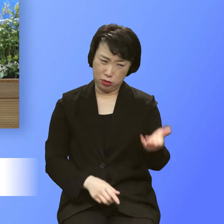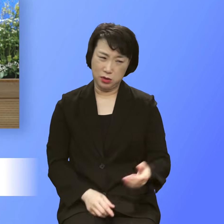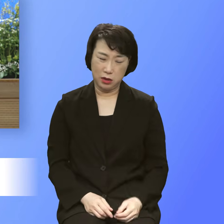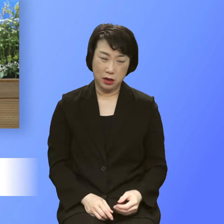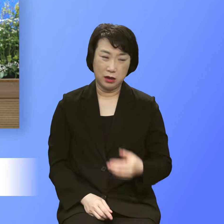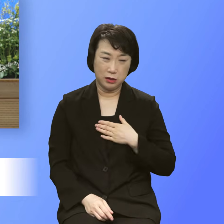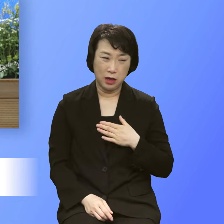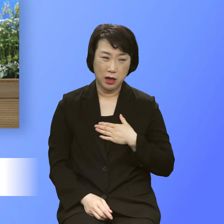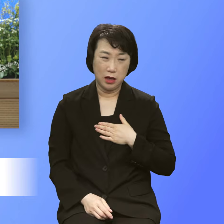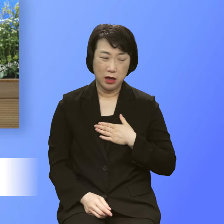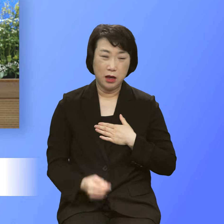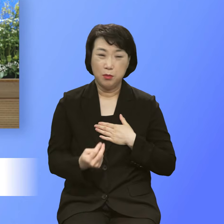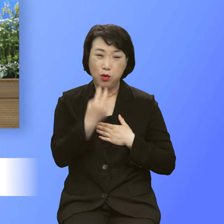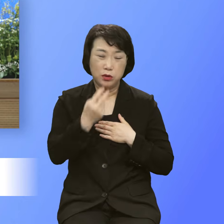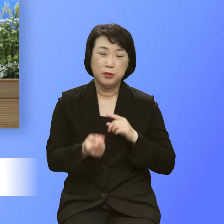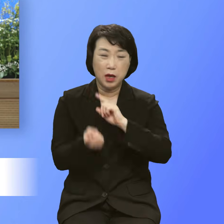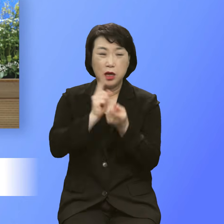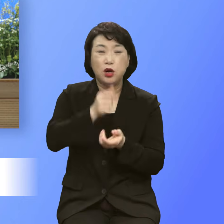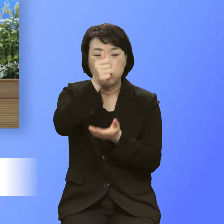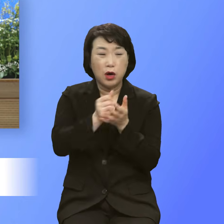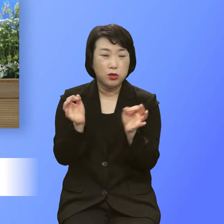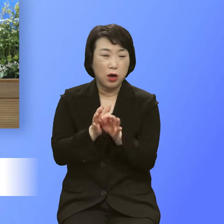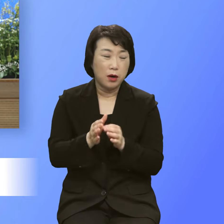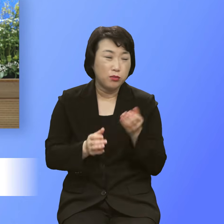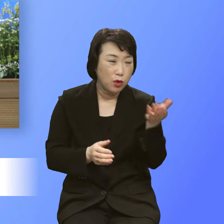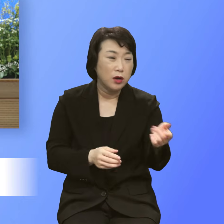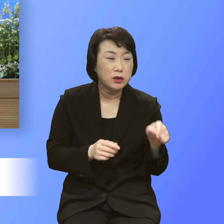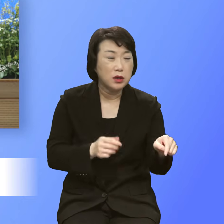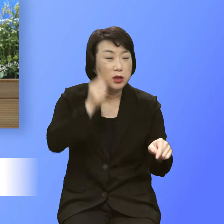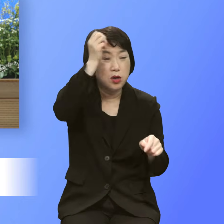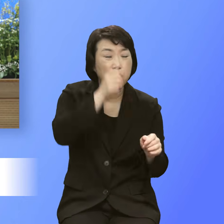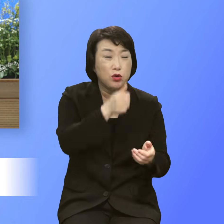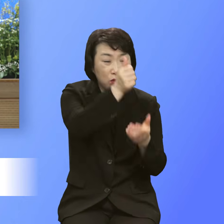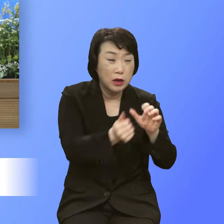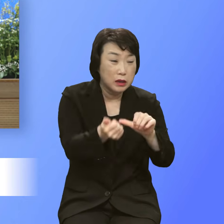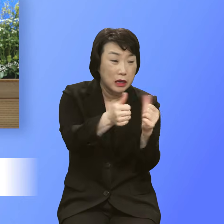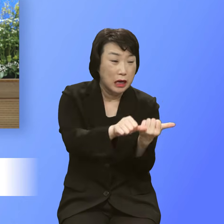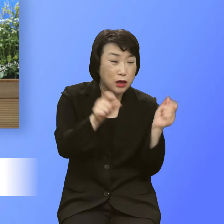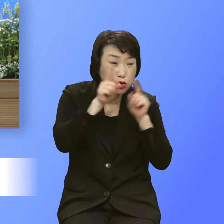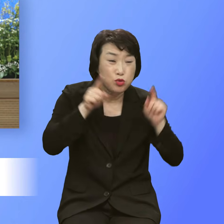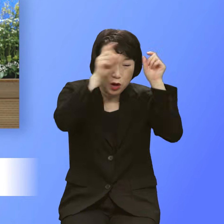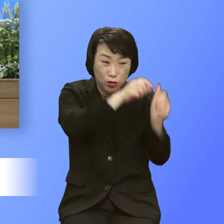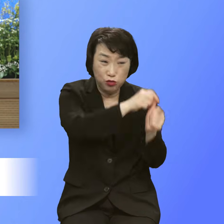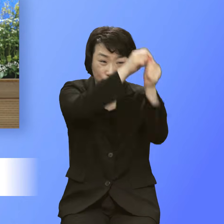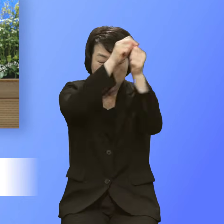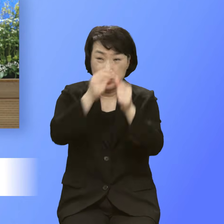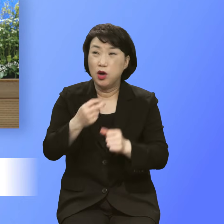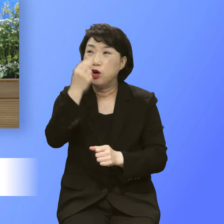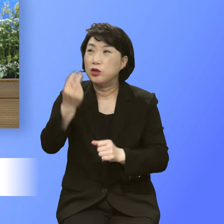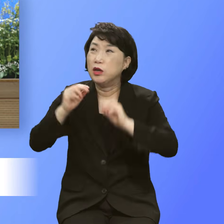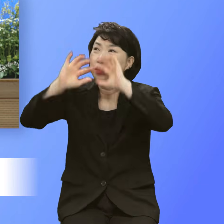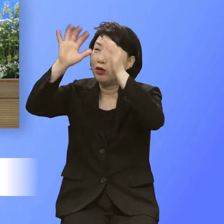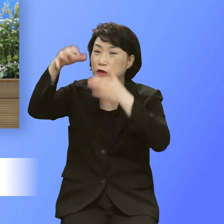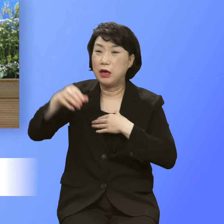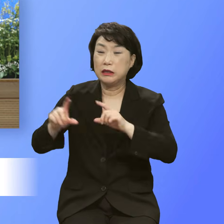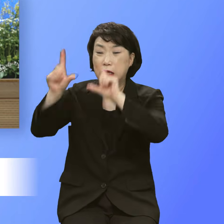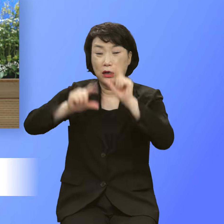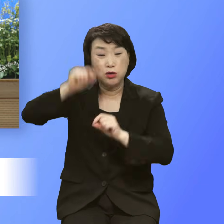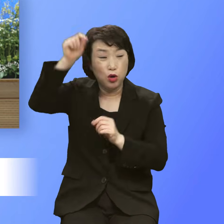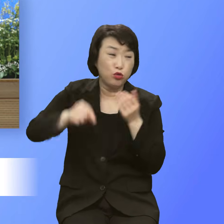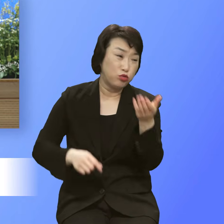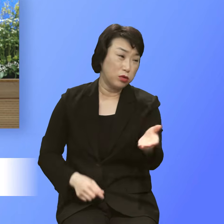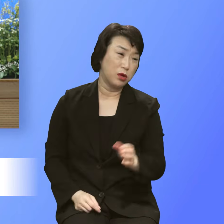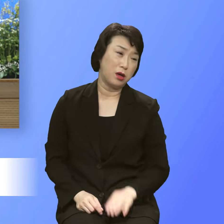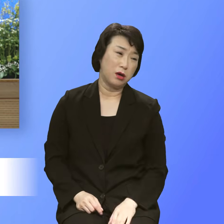내 목숨을 대속으로 줘서 내 영혼을 죄와 사망과 지옥에서 구원해서 영생으로 천국에서 영원히 살게